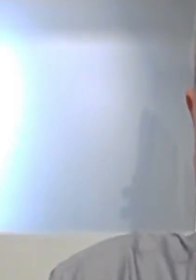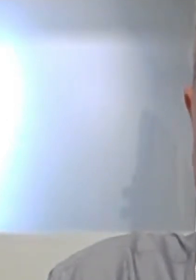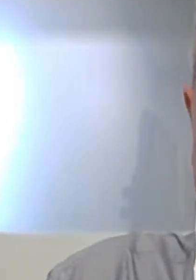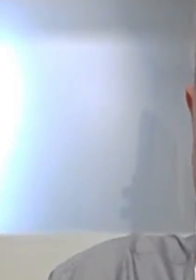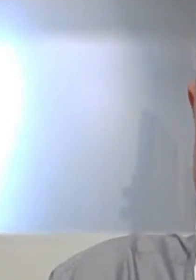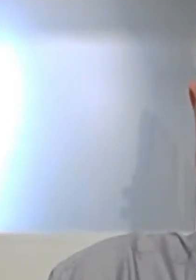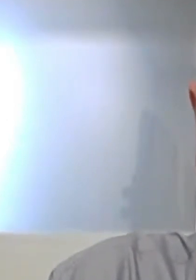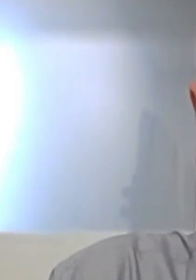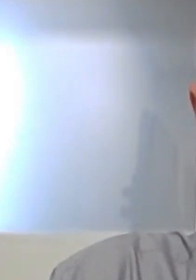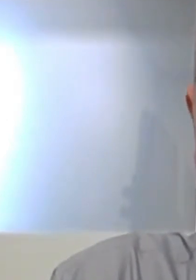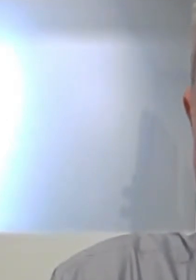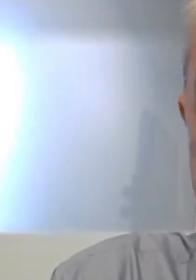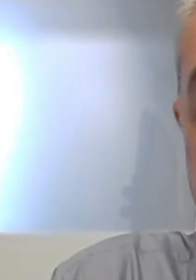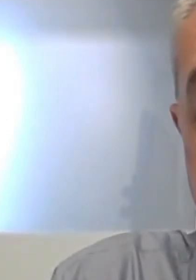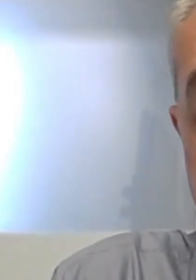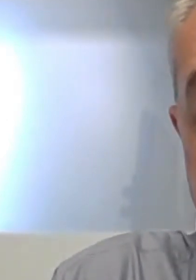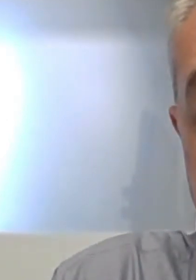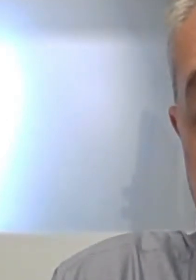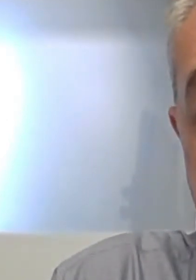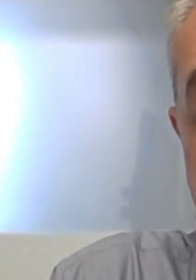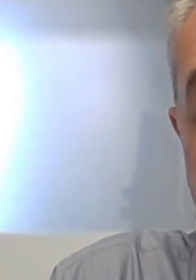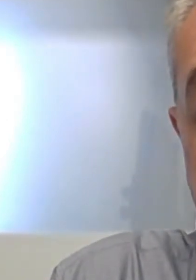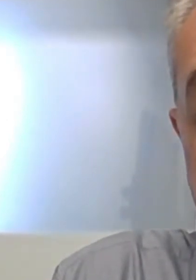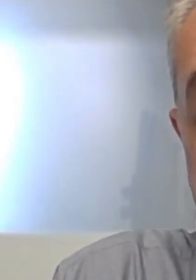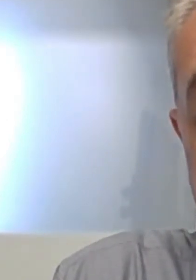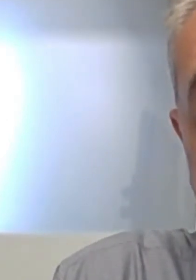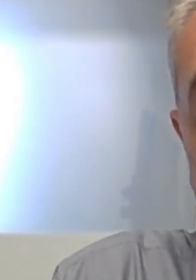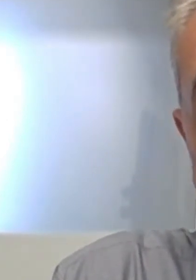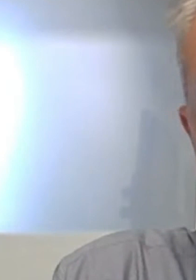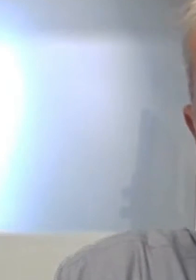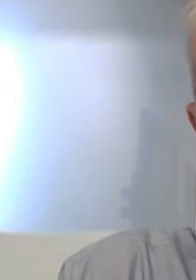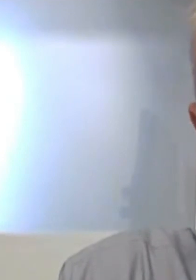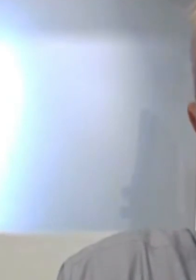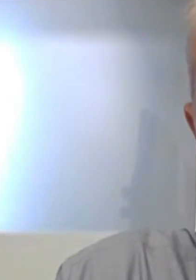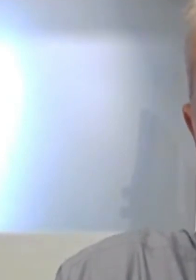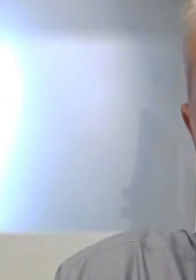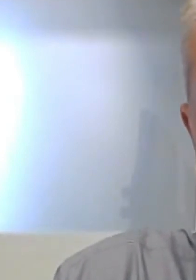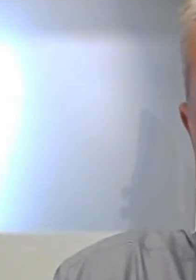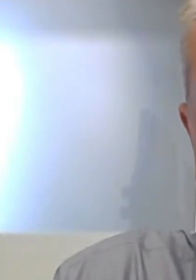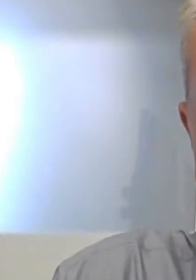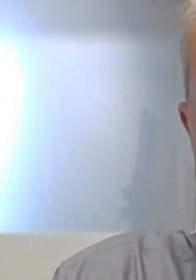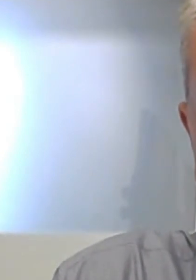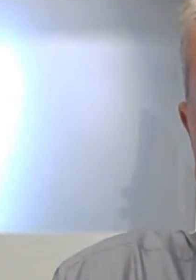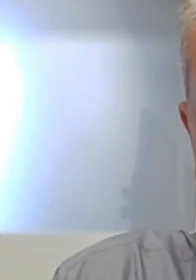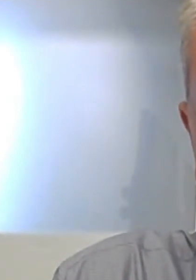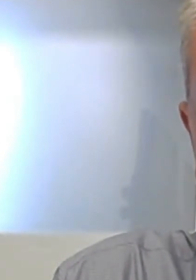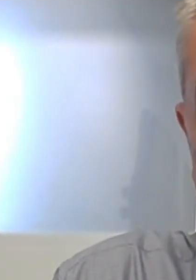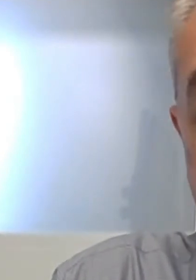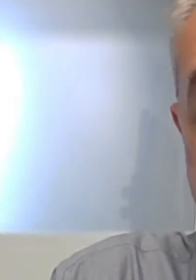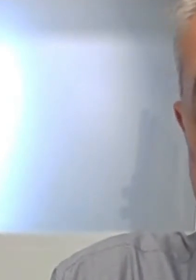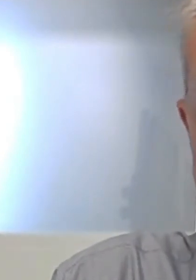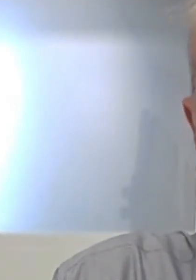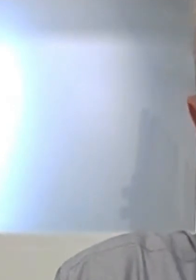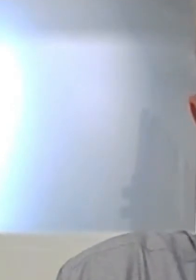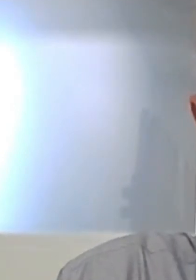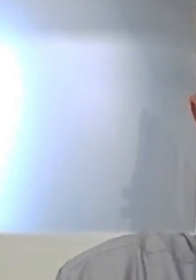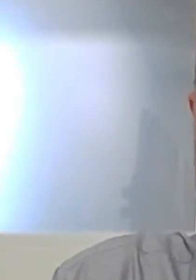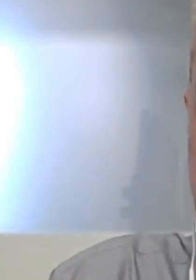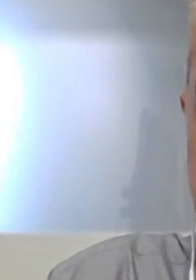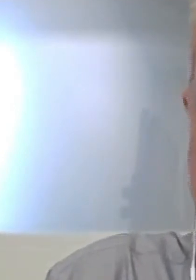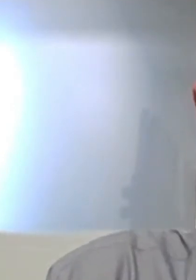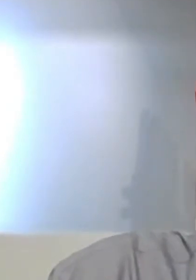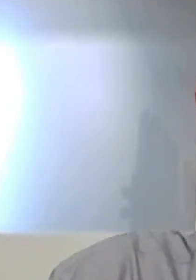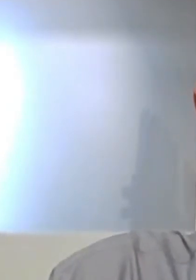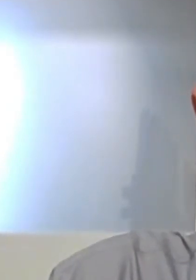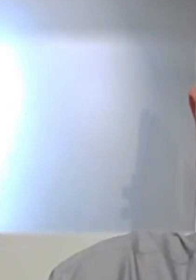mais grossa, e depois na limpeza fina, garantir que você separe os materiais que teve contato com essa sujeira, com esse lodo,